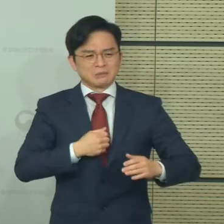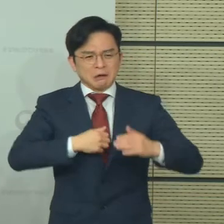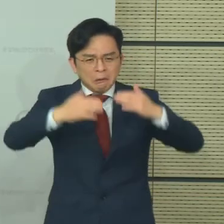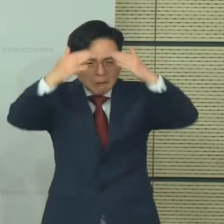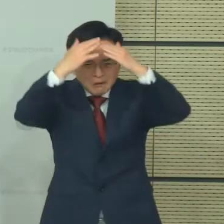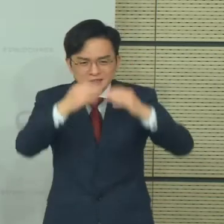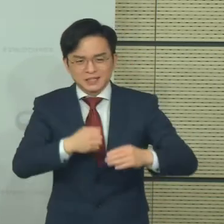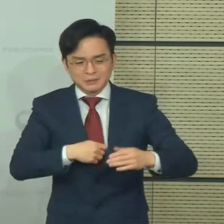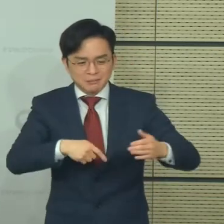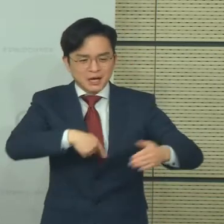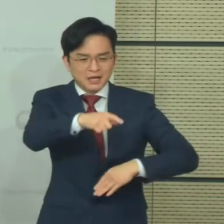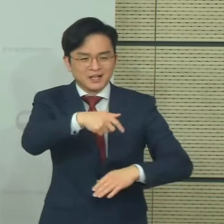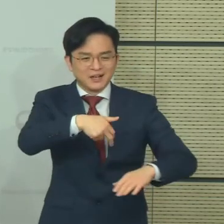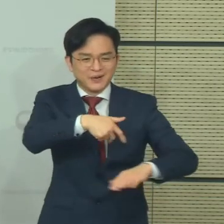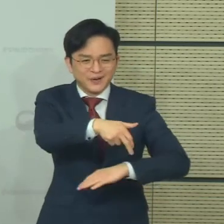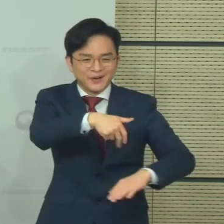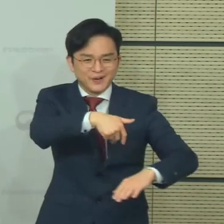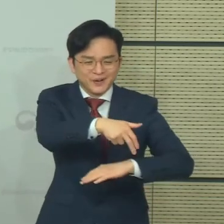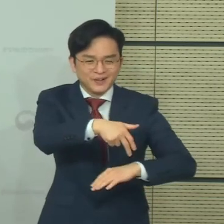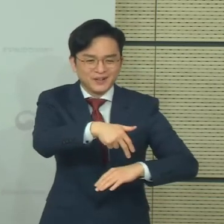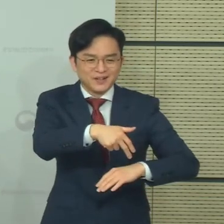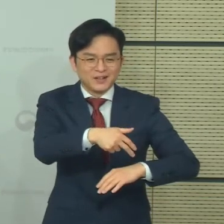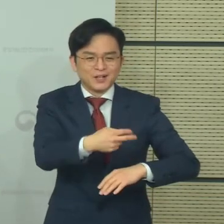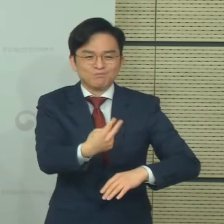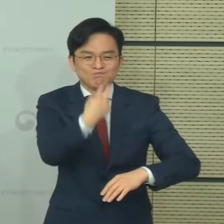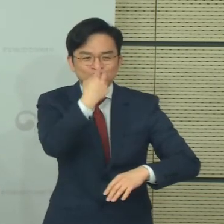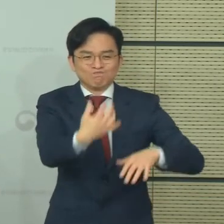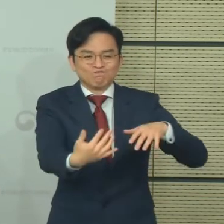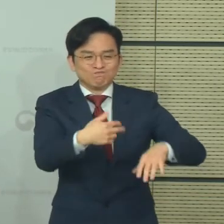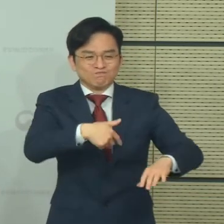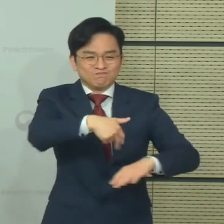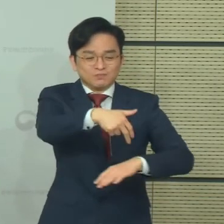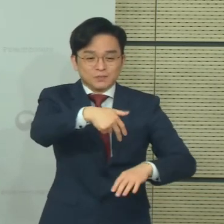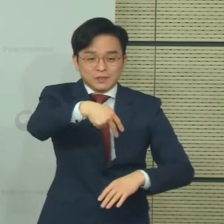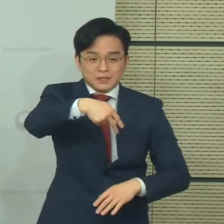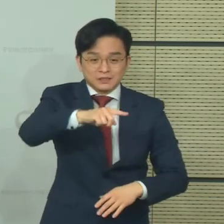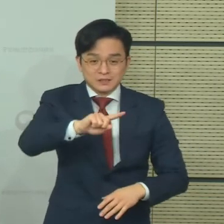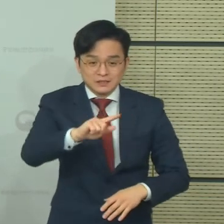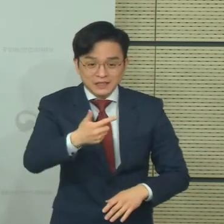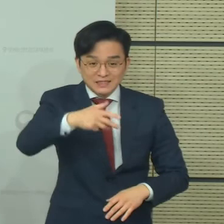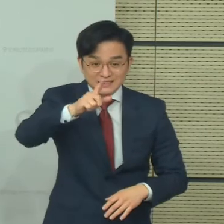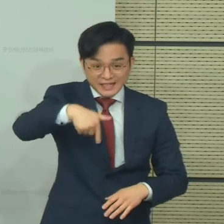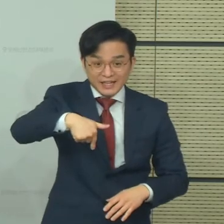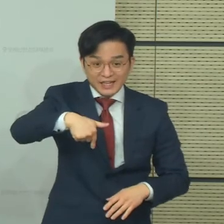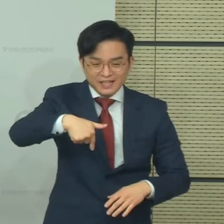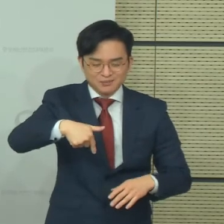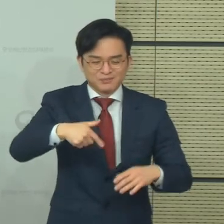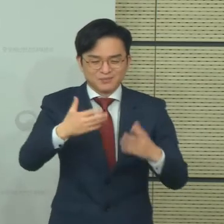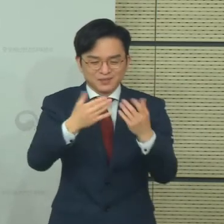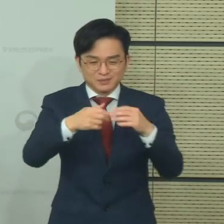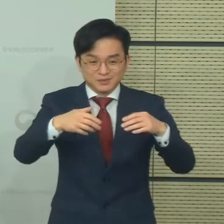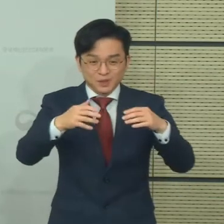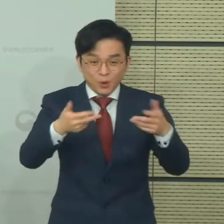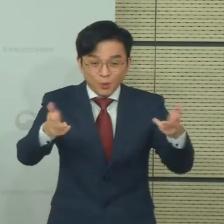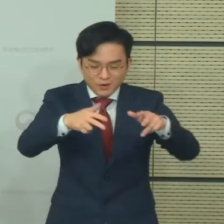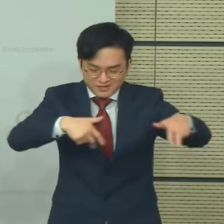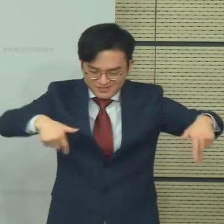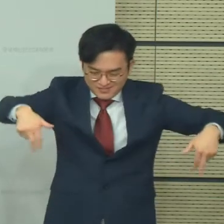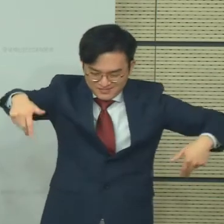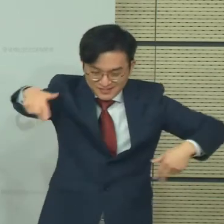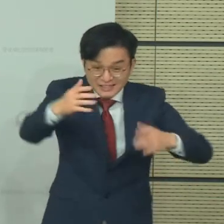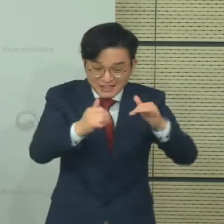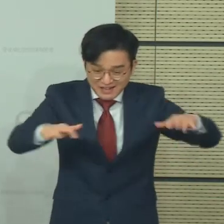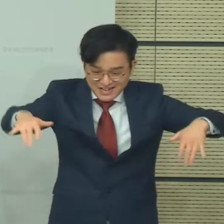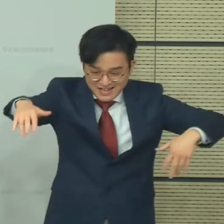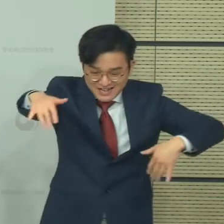저희들이 어느 정도 2미터 이상의 거리를 두고 이제 산책을 하게 되는 경우에는 감염의 위험이 이제 상당히 낮다라고 그렇게